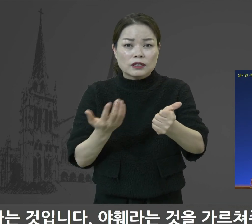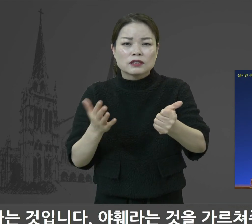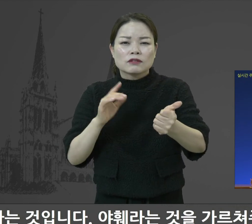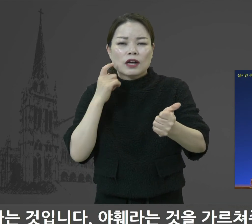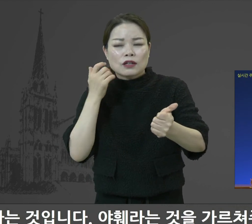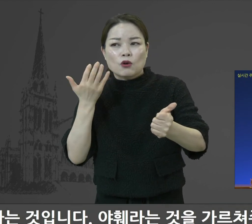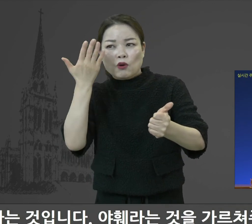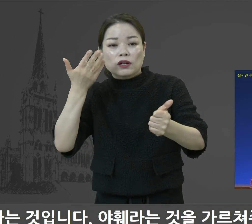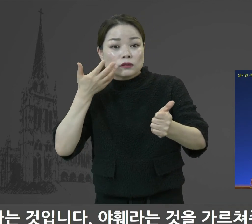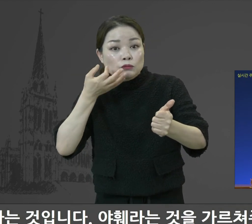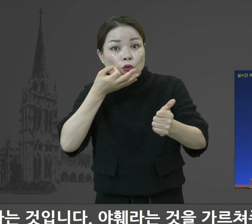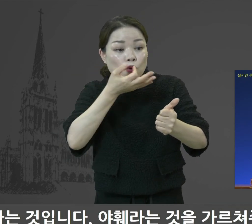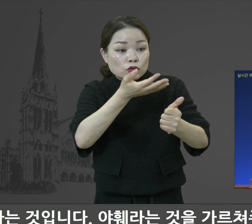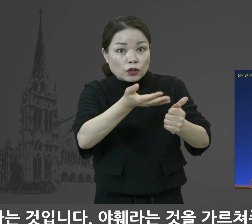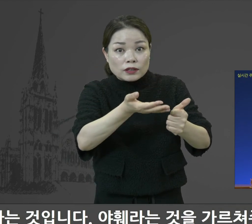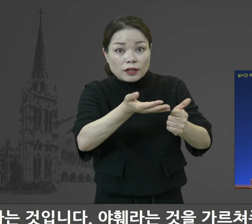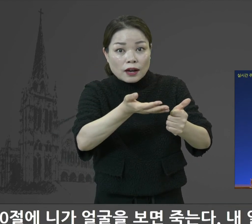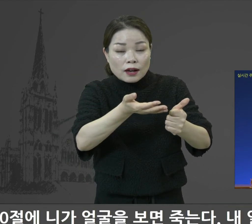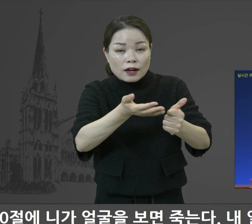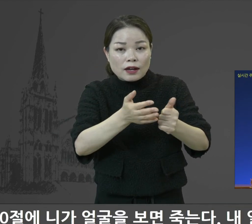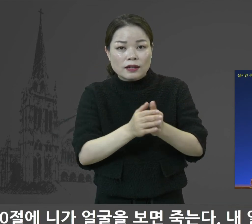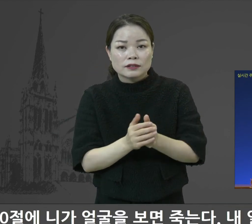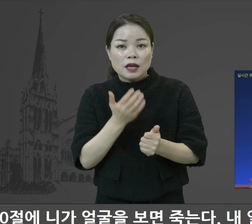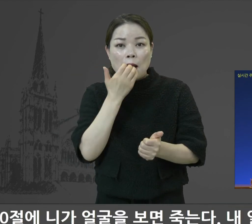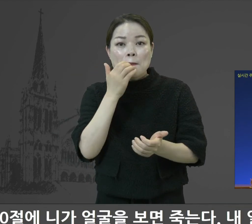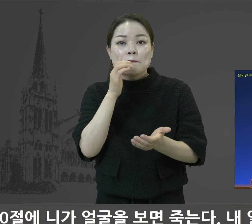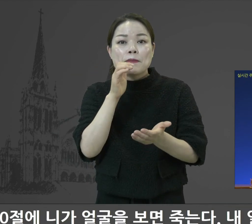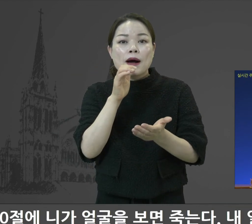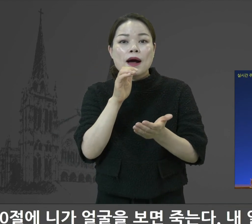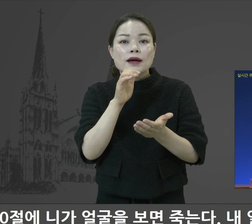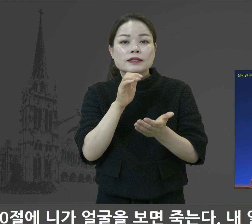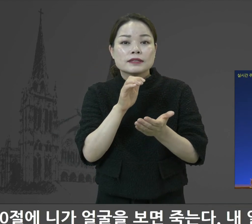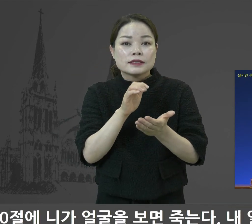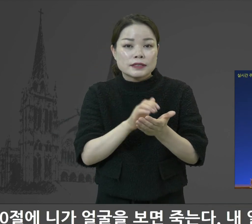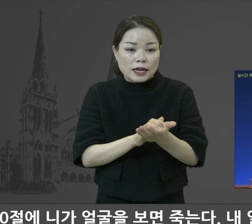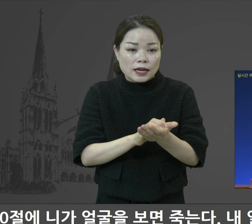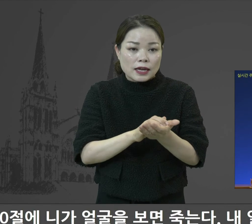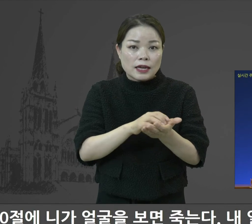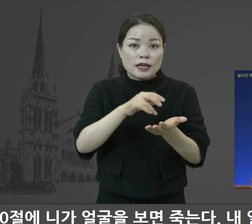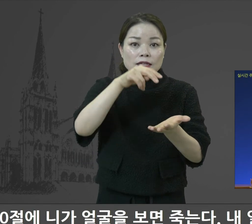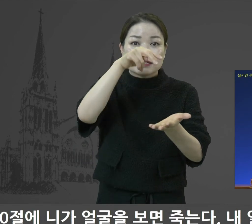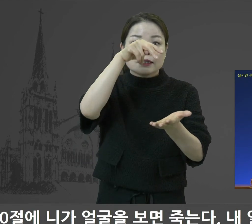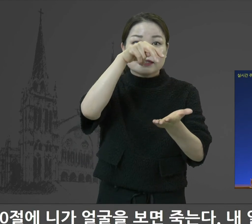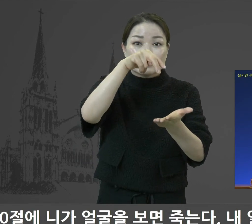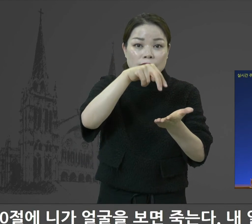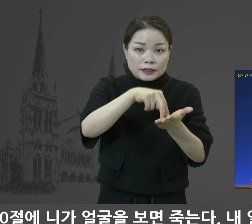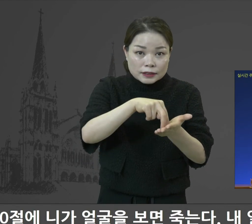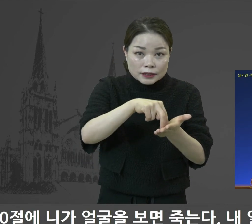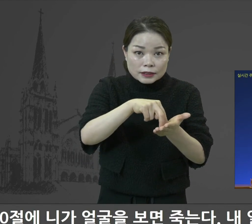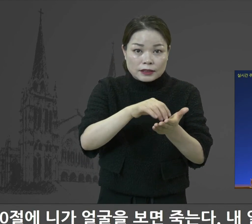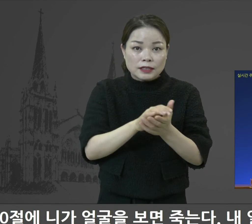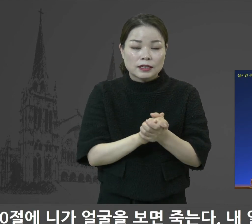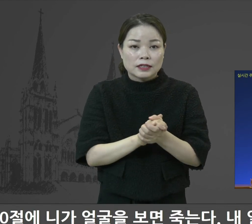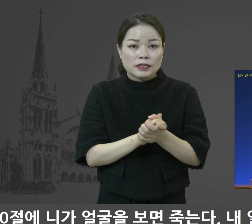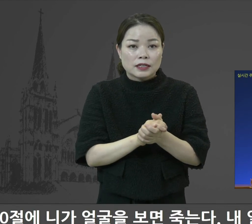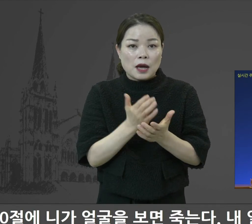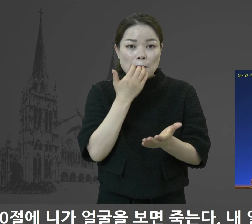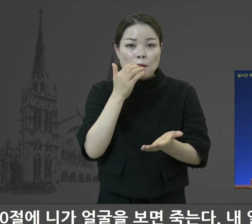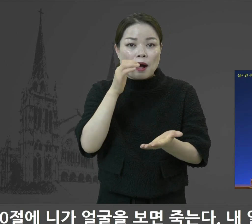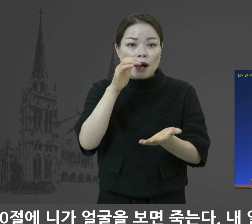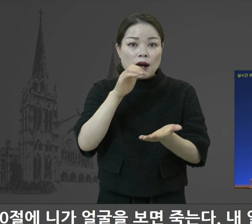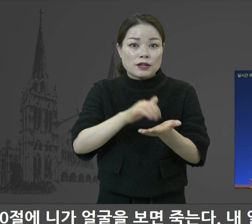보여주겠다. 그러면서 바위 위에 세우고, 잘 보십시오. 바위 반석 위에